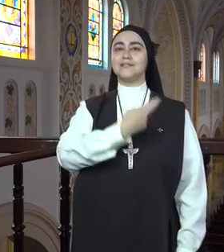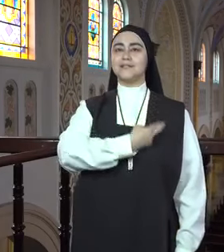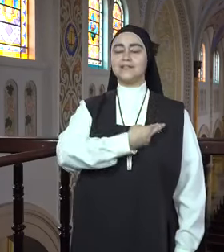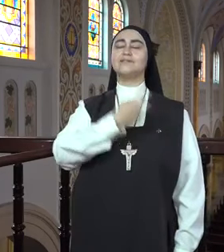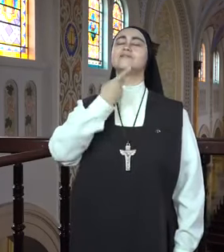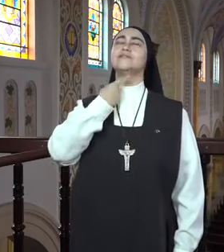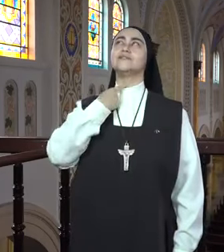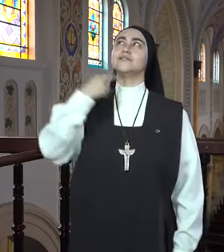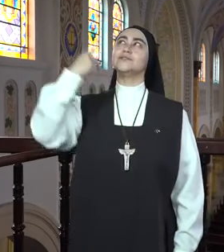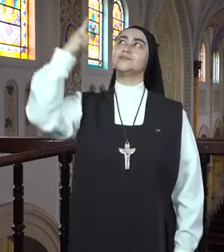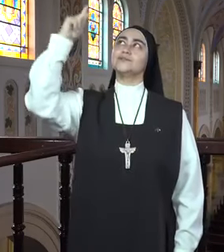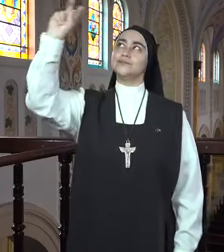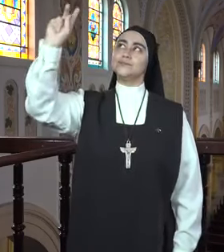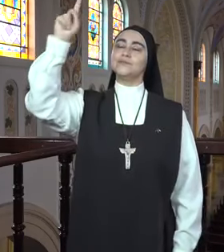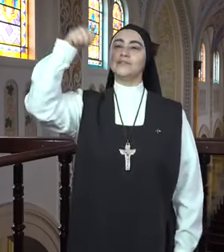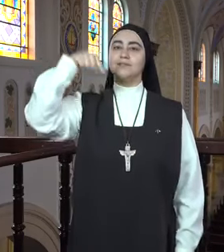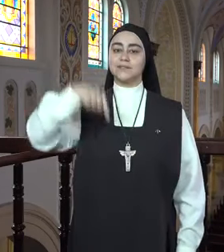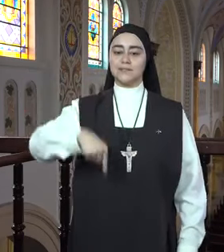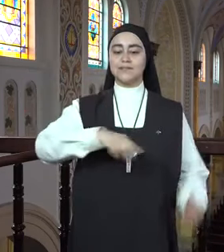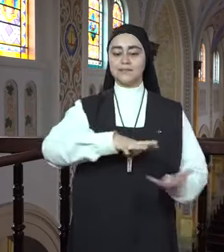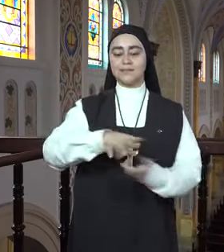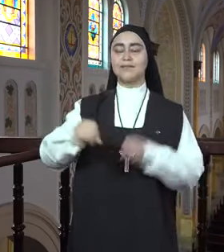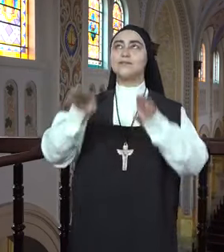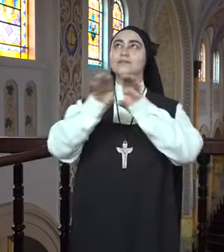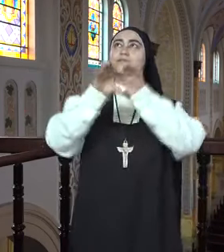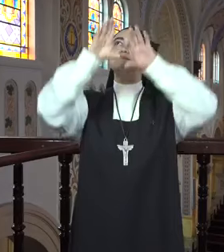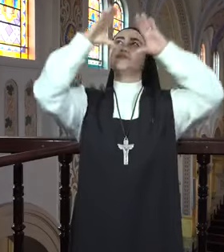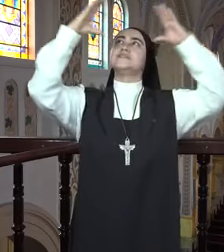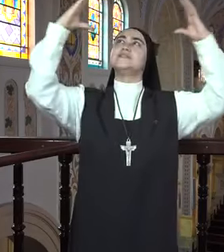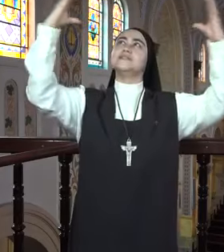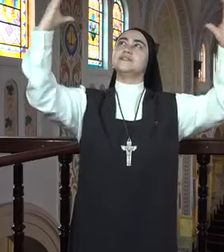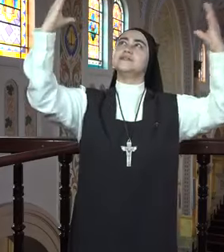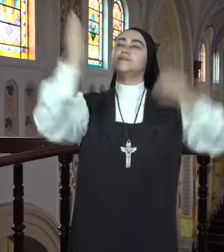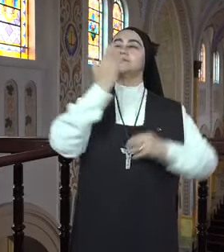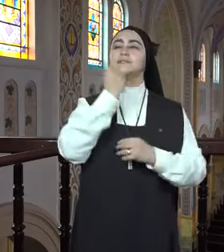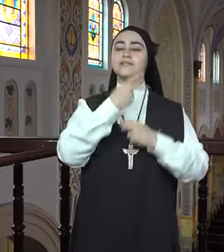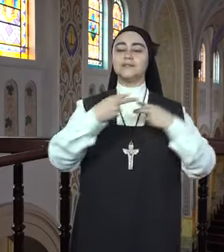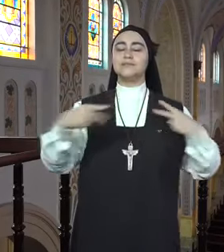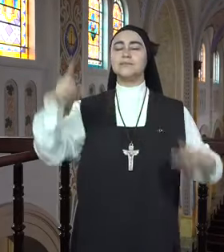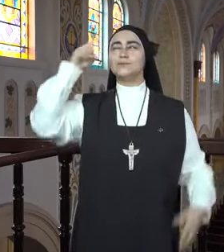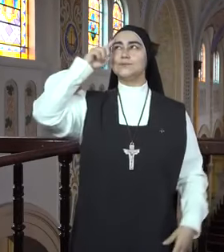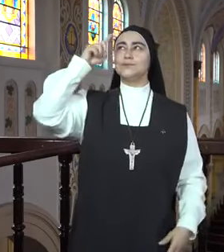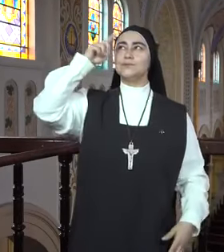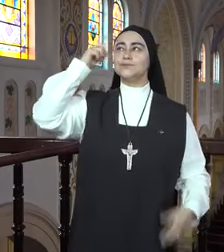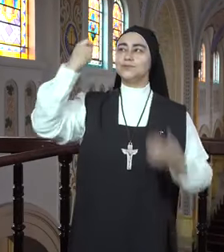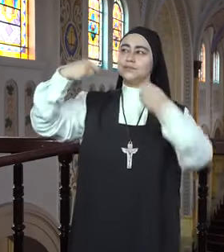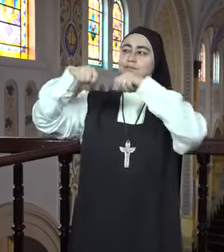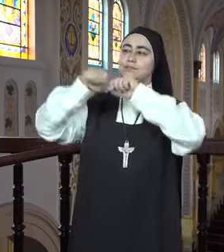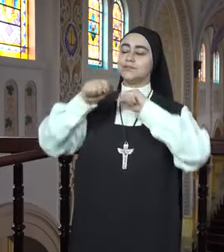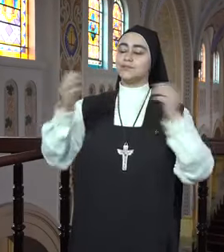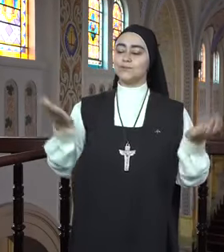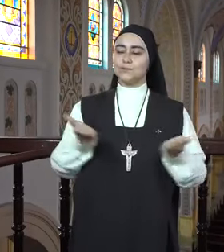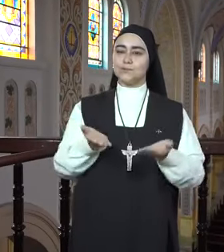reino, seja feita a vossa vontade, assim na terra como no céu. O pão nosso de cada dia nos dai